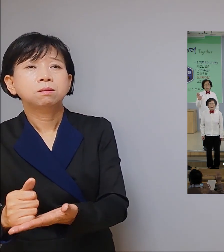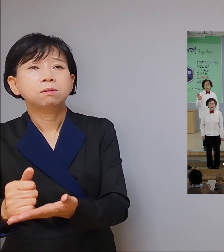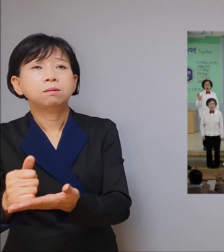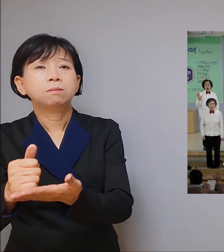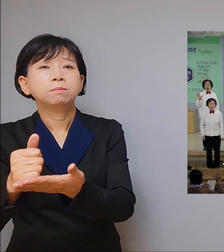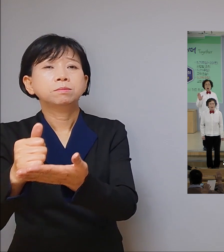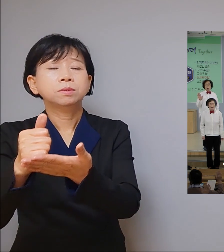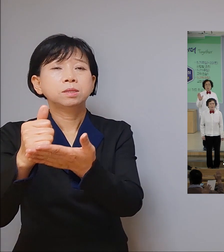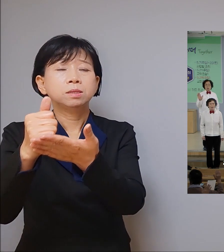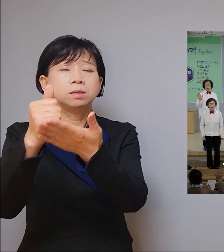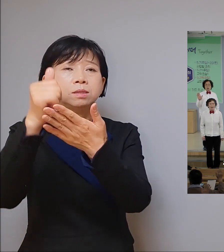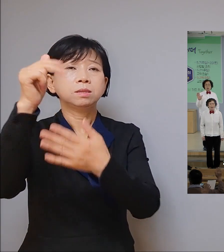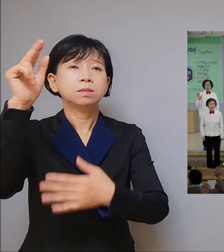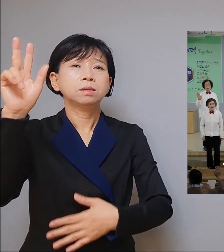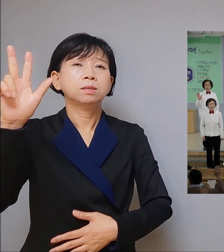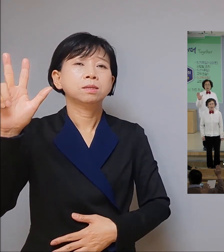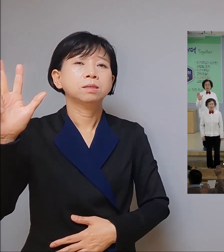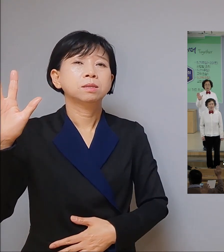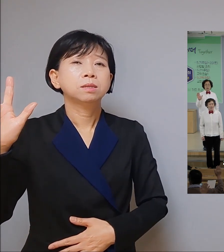주님만을